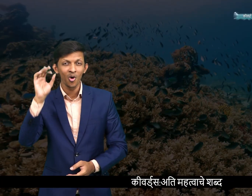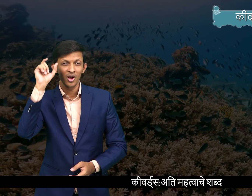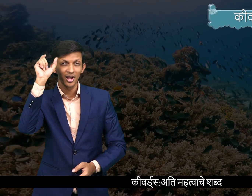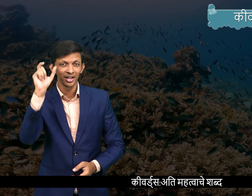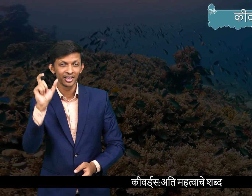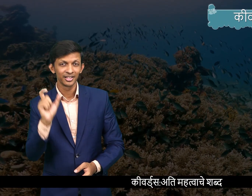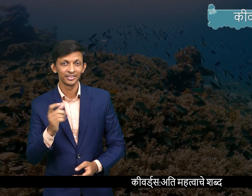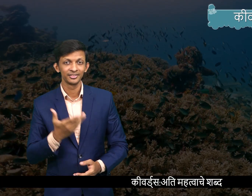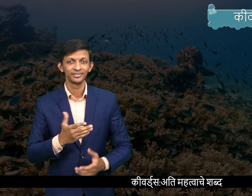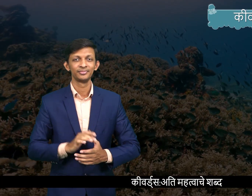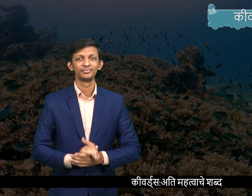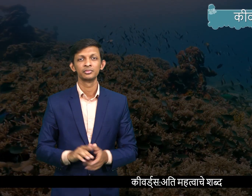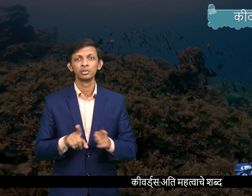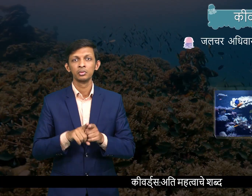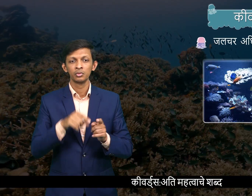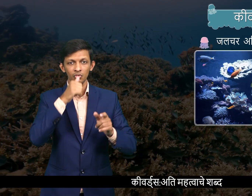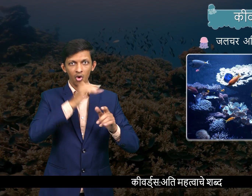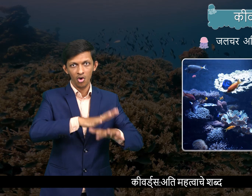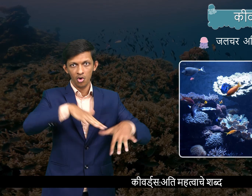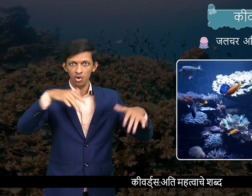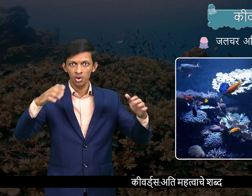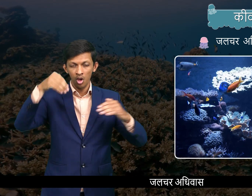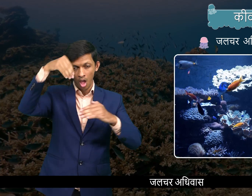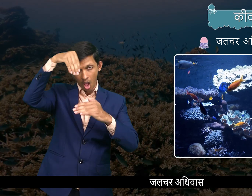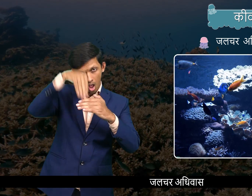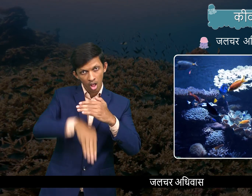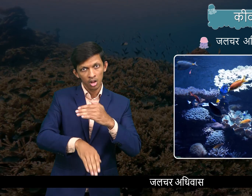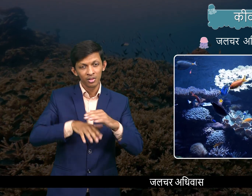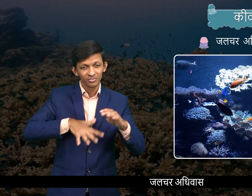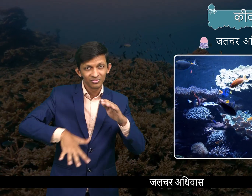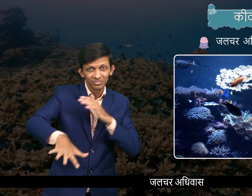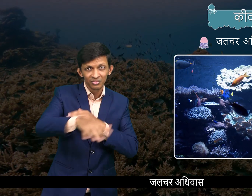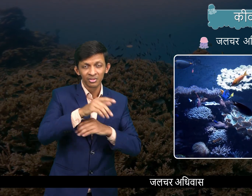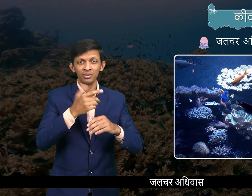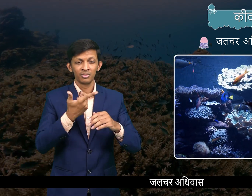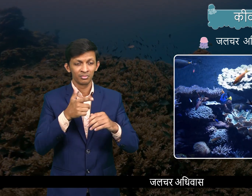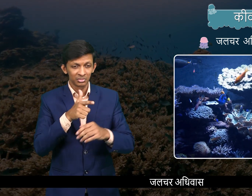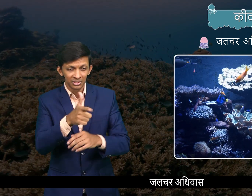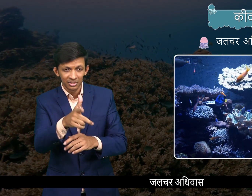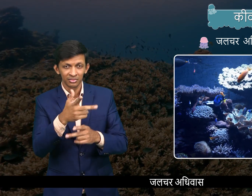कीवर्ड्स, अति महत्त्वाचे शब्द. जलचर अधिवास.